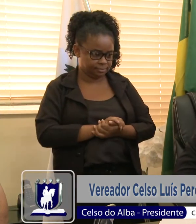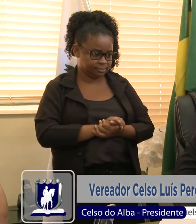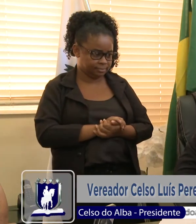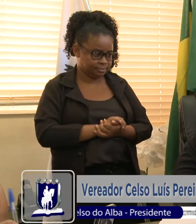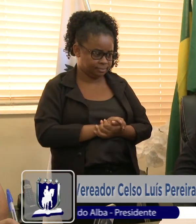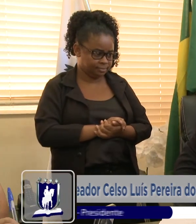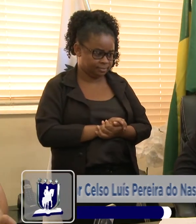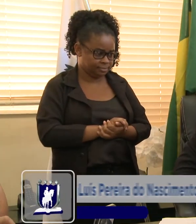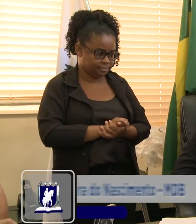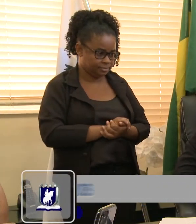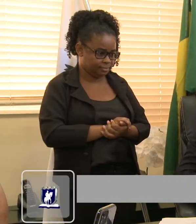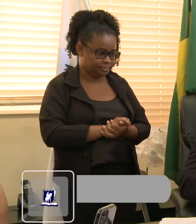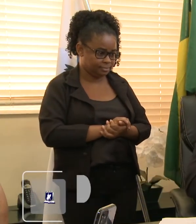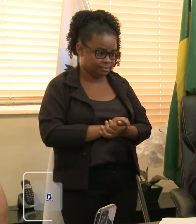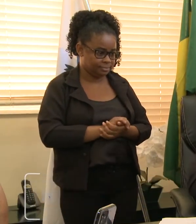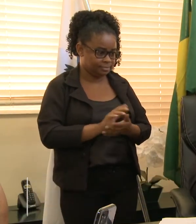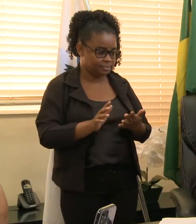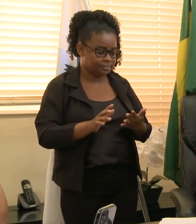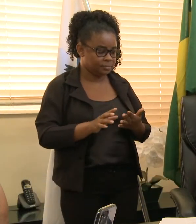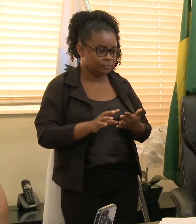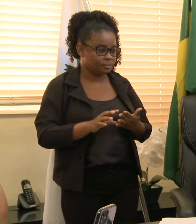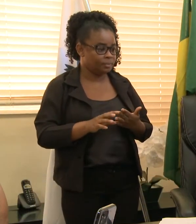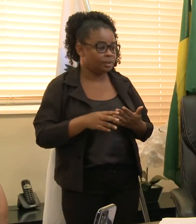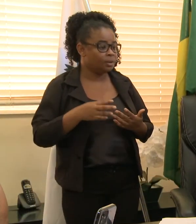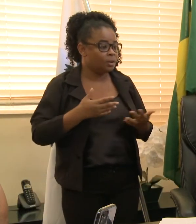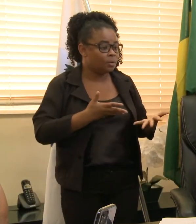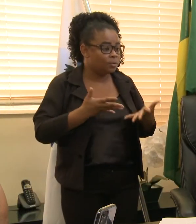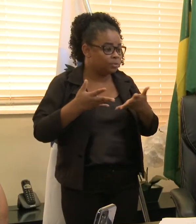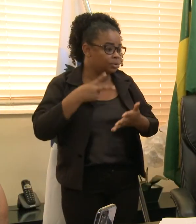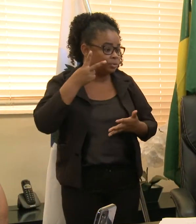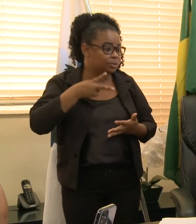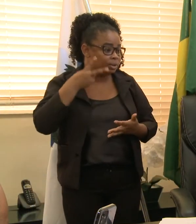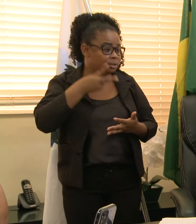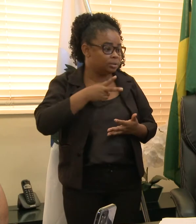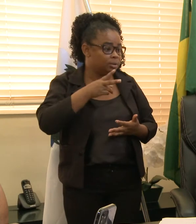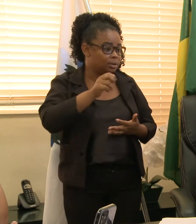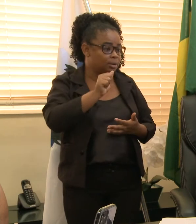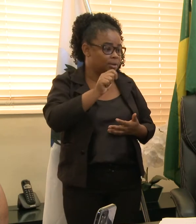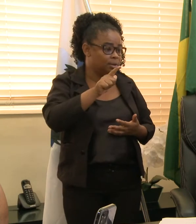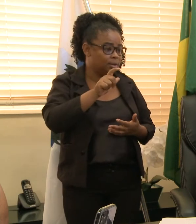Vou escrever depois, senhor presidente. Convido agora o vereador Alex Freitas.